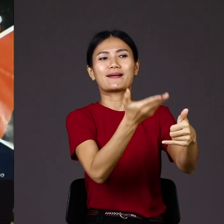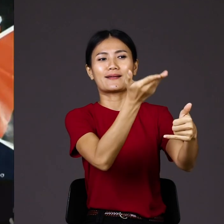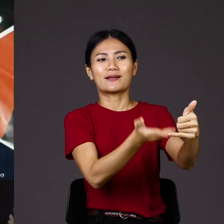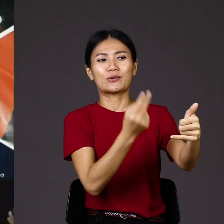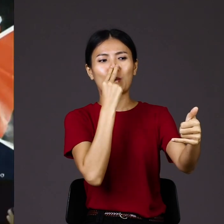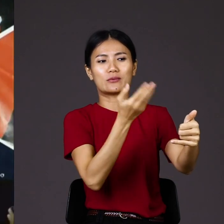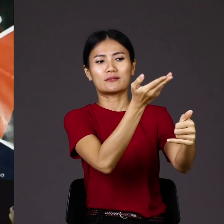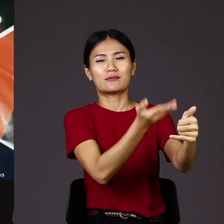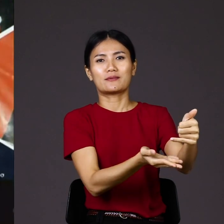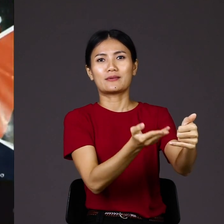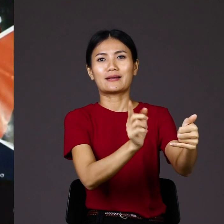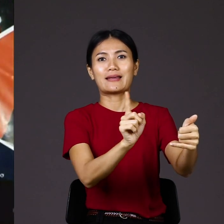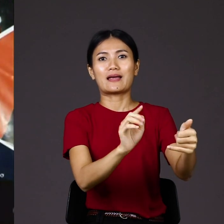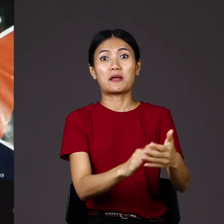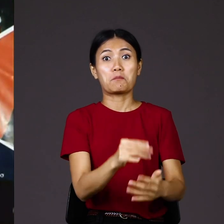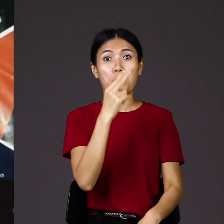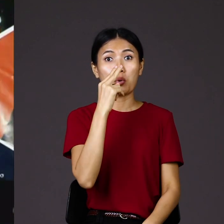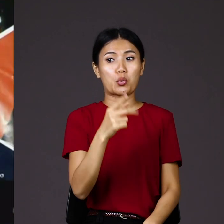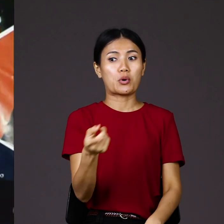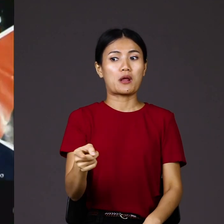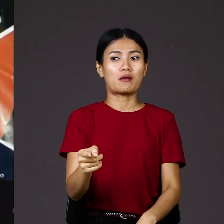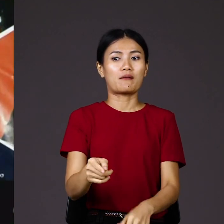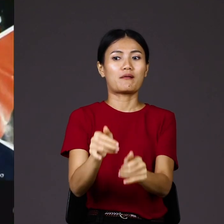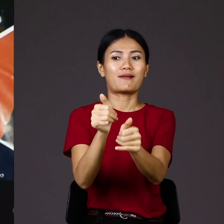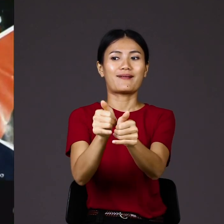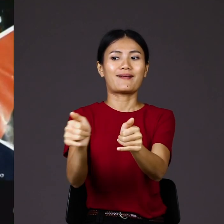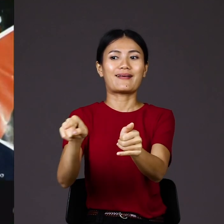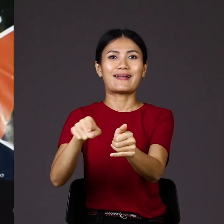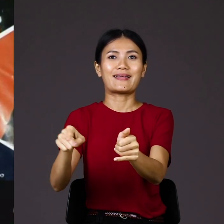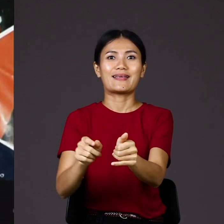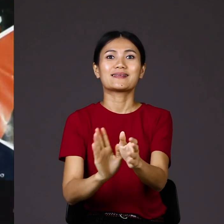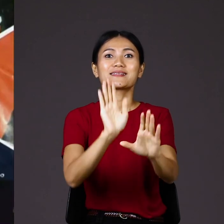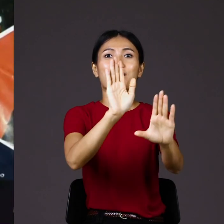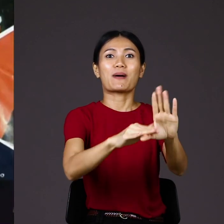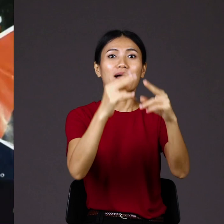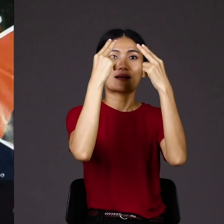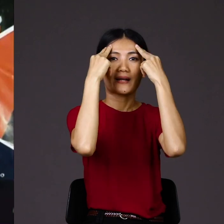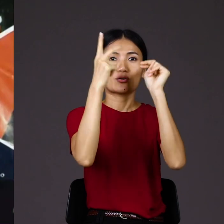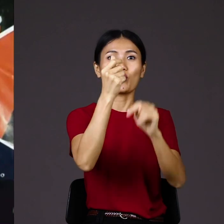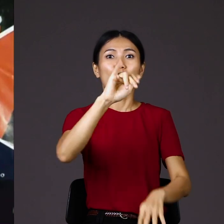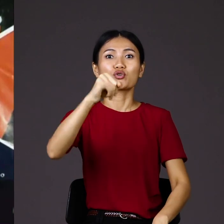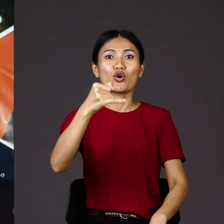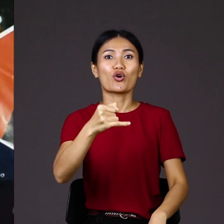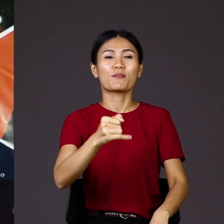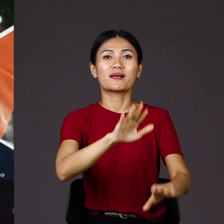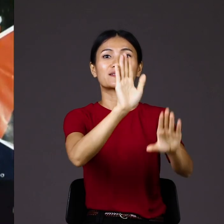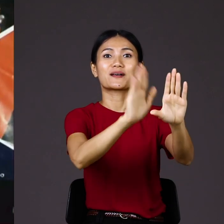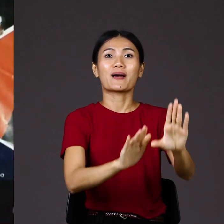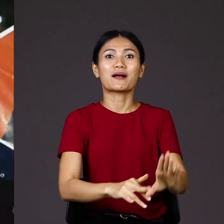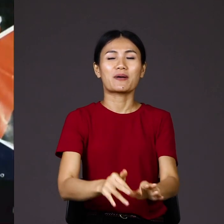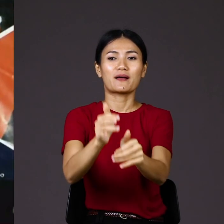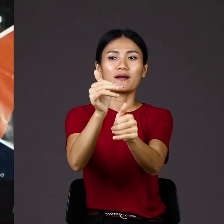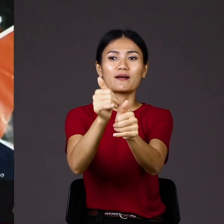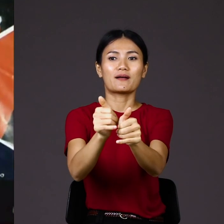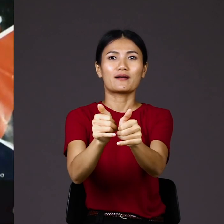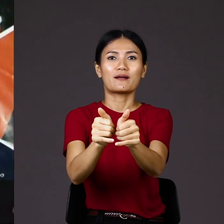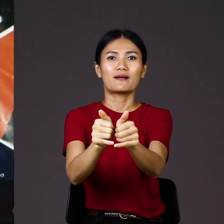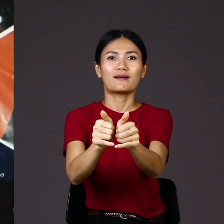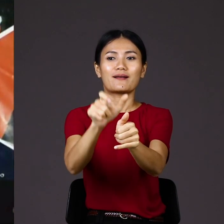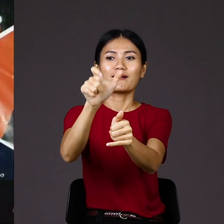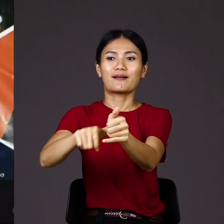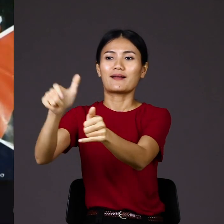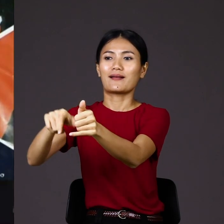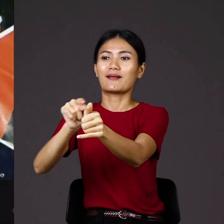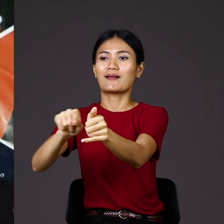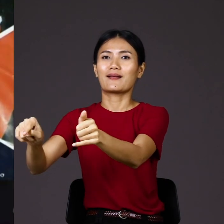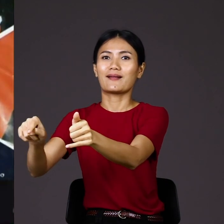ยดูแค่คุณสมบัติในผู้สมัครแข่งขันอบจ.นายกอบจ.นนทบุรีทุกคนเ